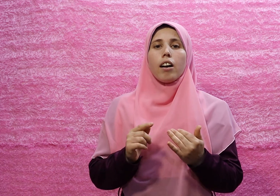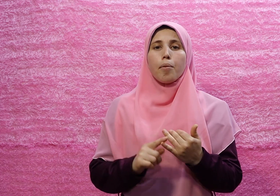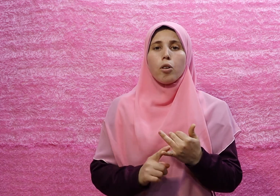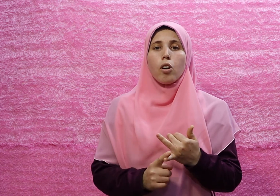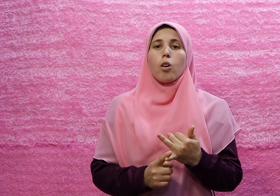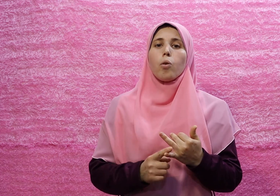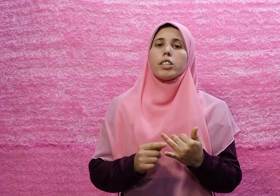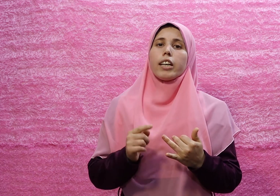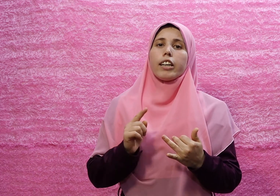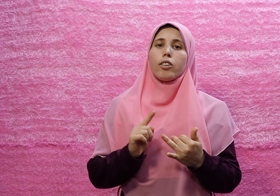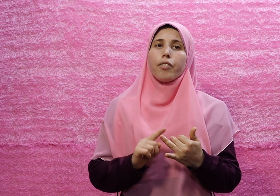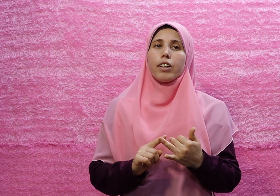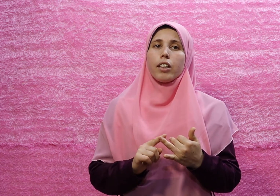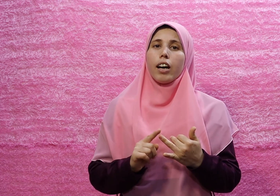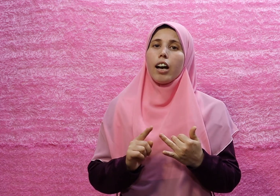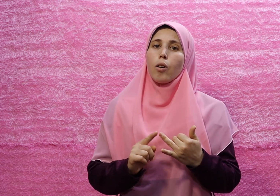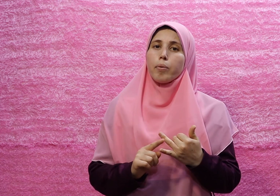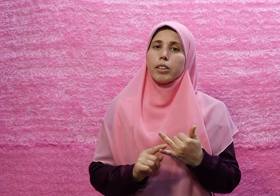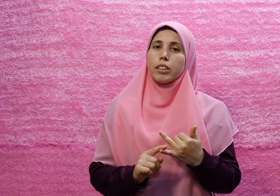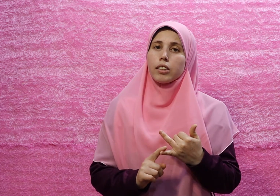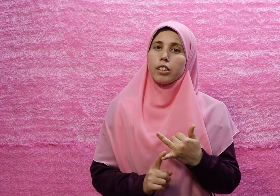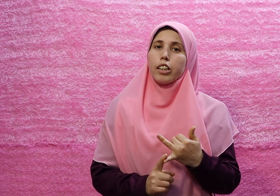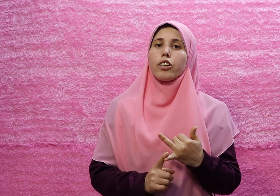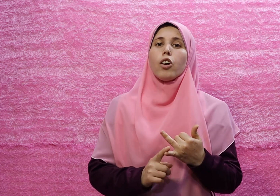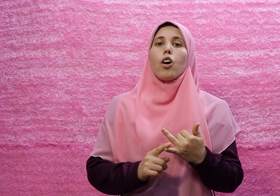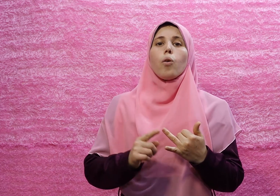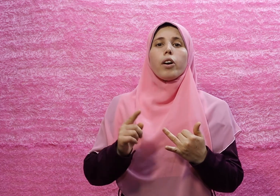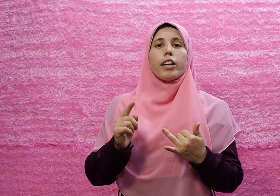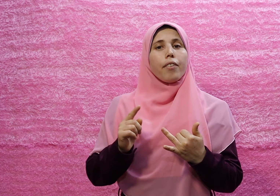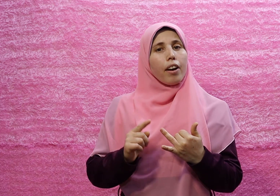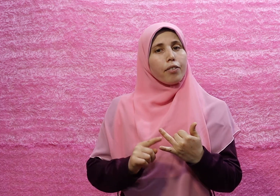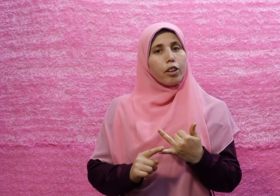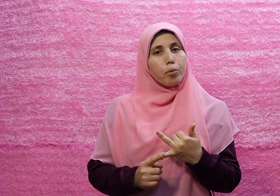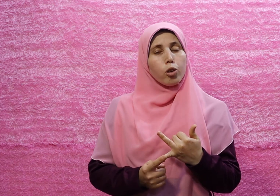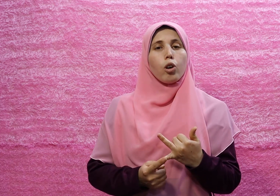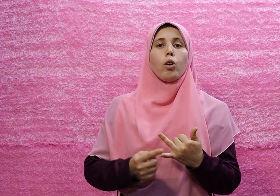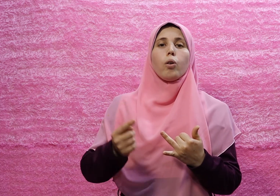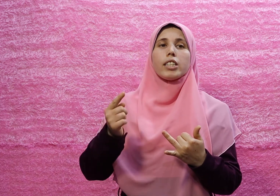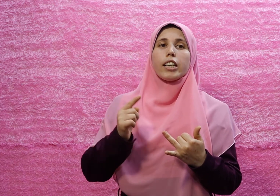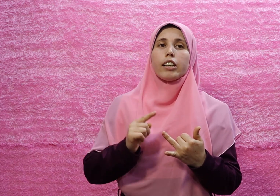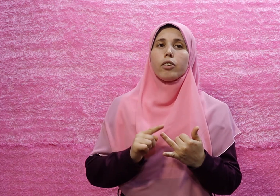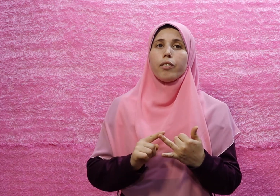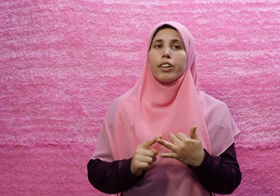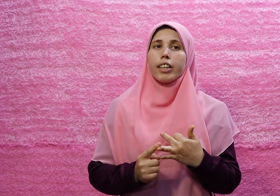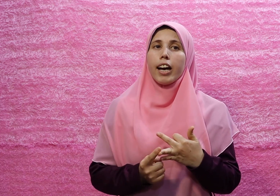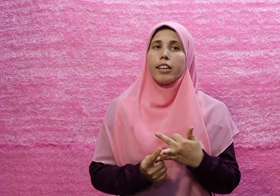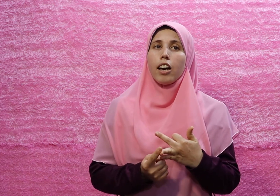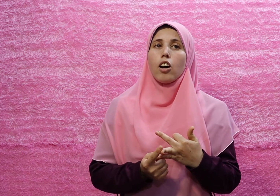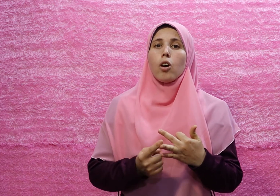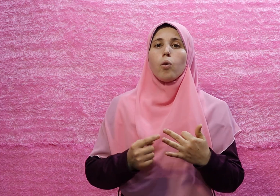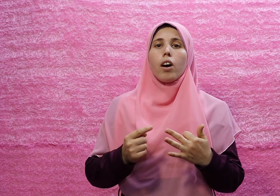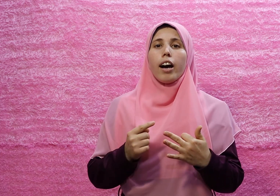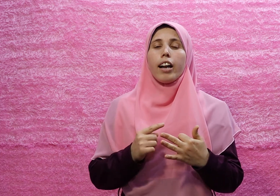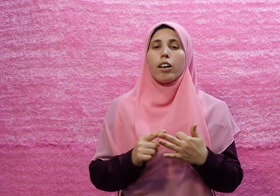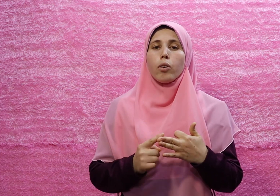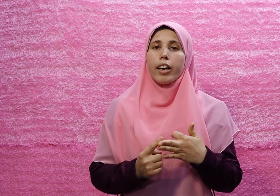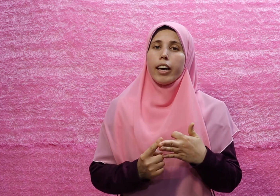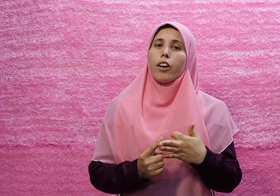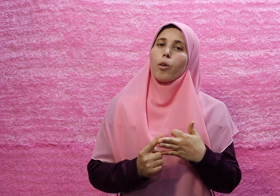كرمه وسكنه في، خلقه من طين ونفخ فيه من روحه وسكنه في الجنة، وخلق له ايه؟